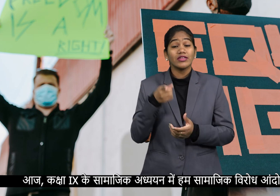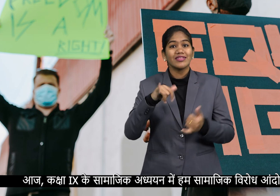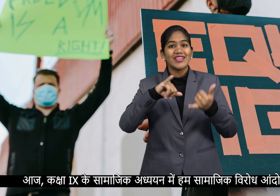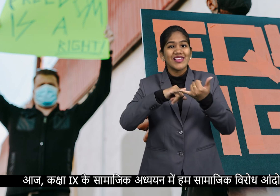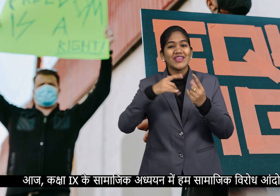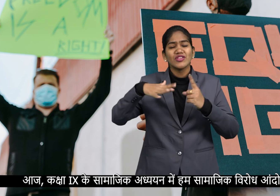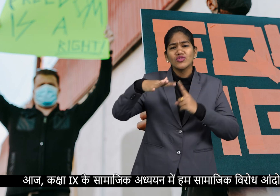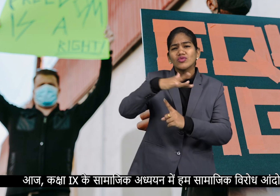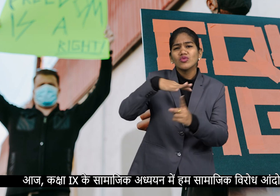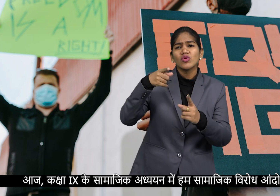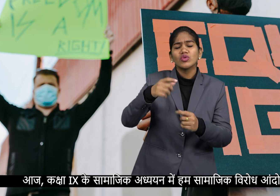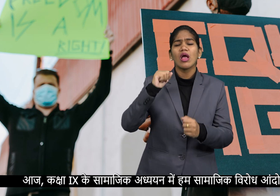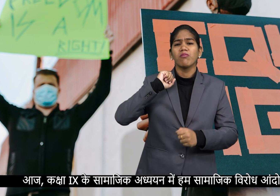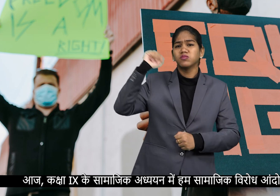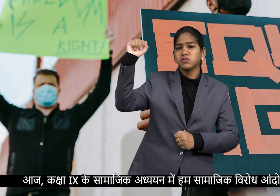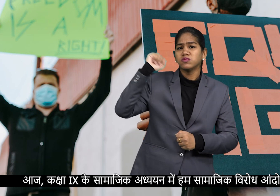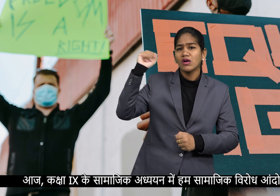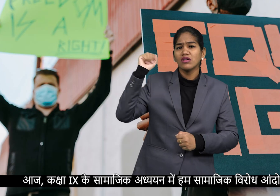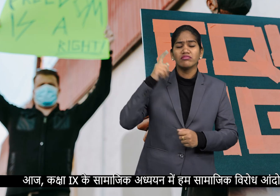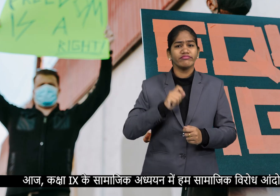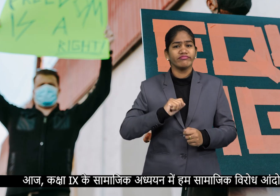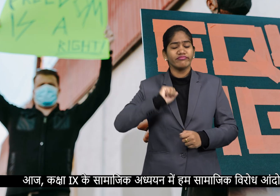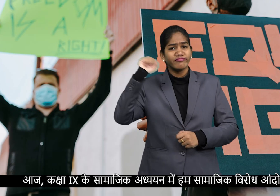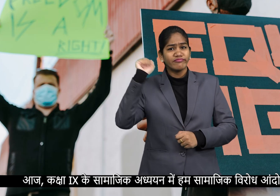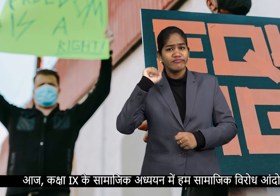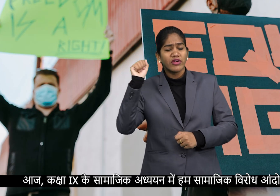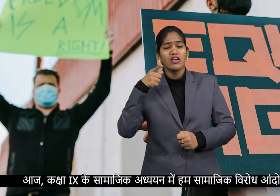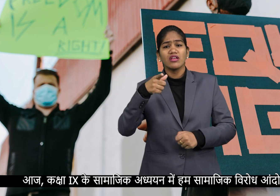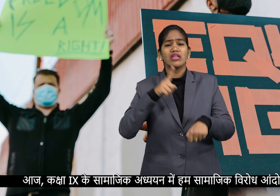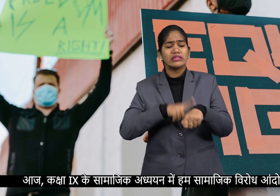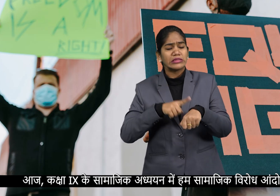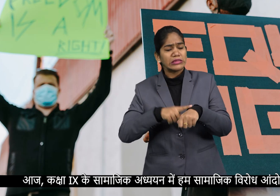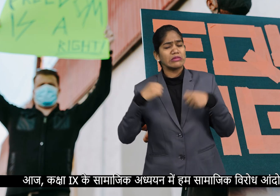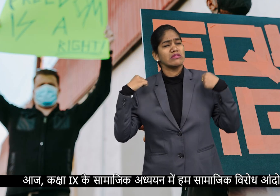विरोध आंदोलन के बारे में जानेंगे।